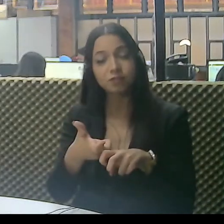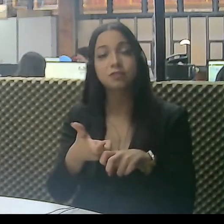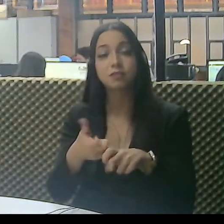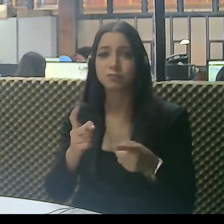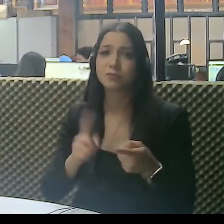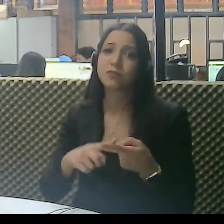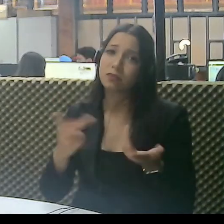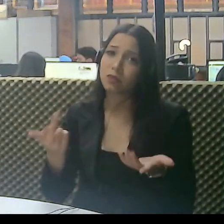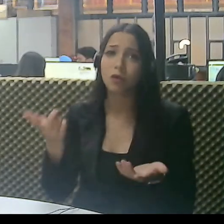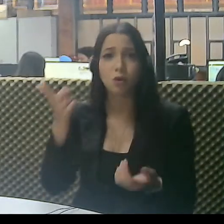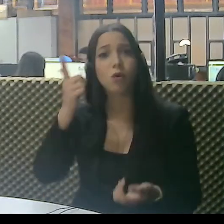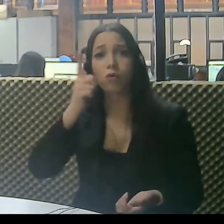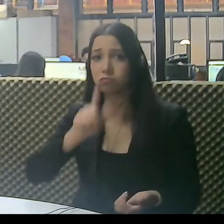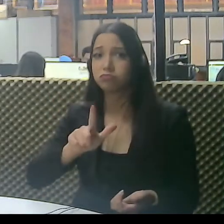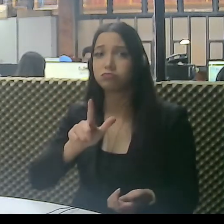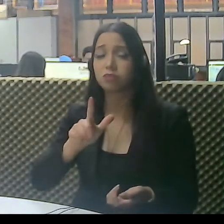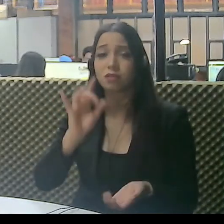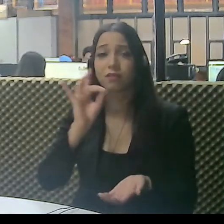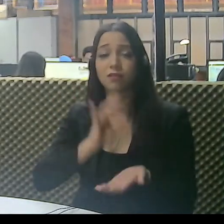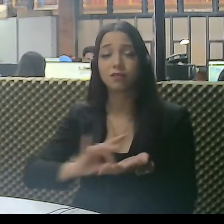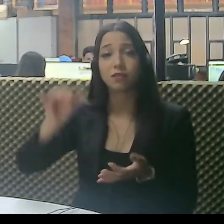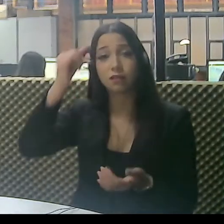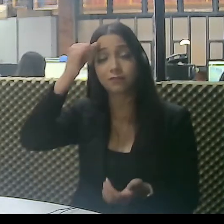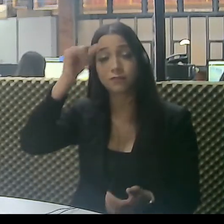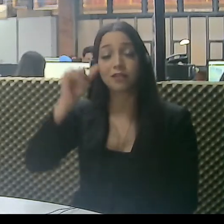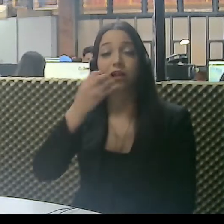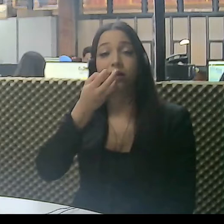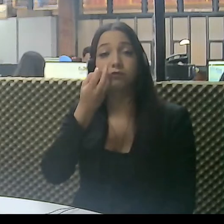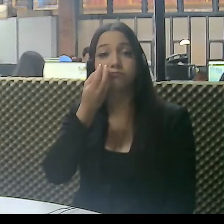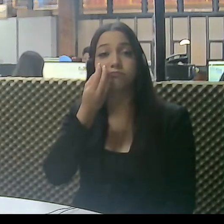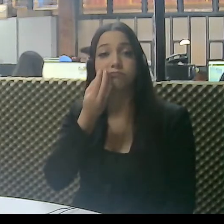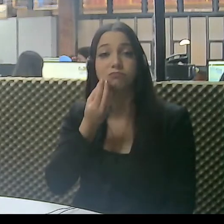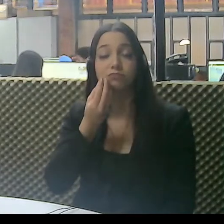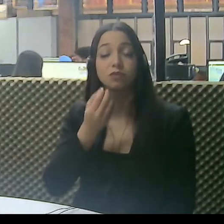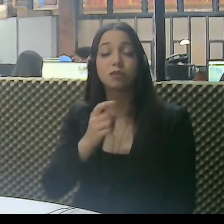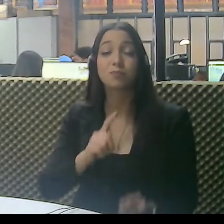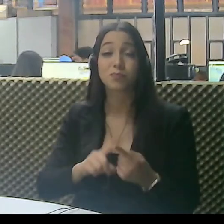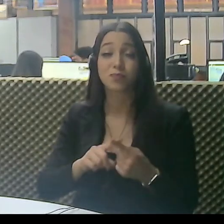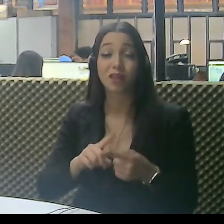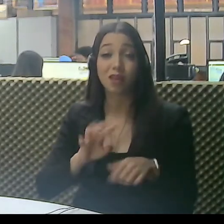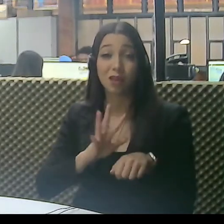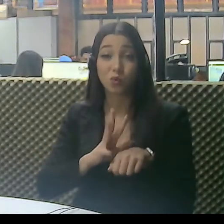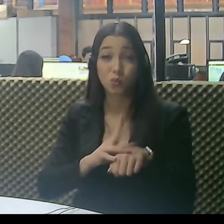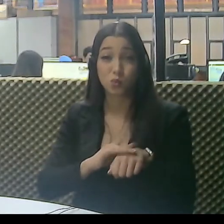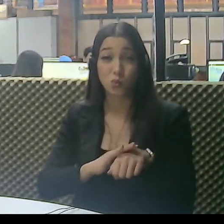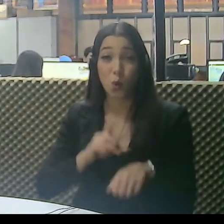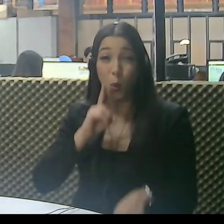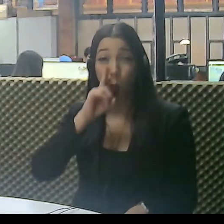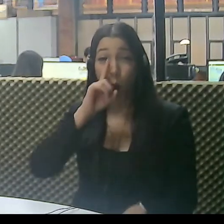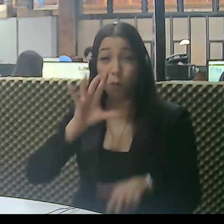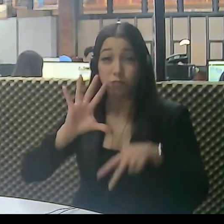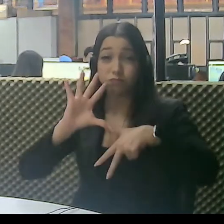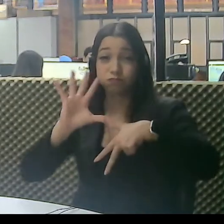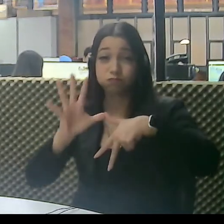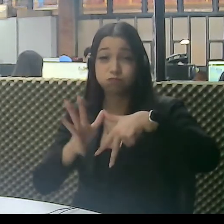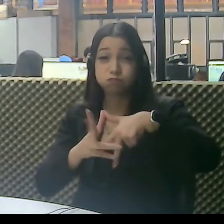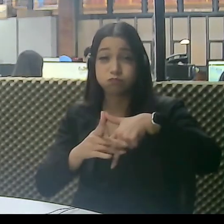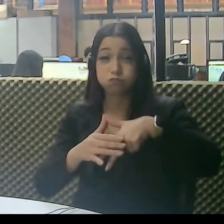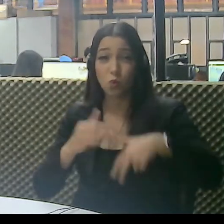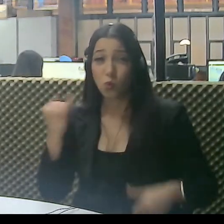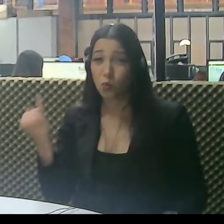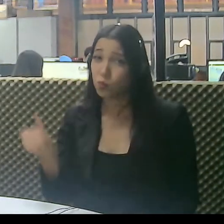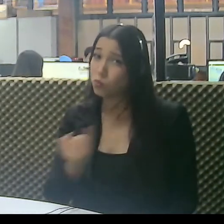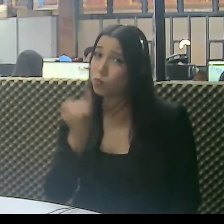que realize a vacina contra a raiva neste animal. É uma doença que é uma zoonose, é importante que